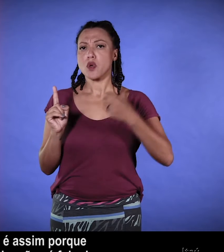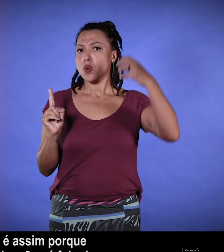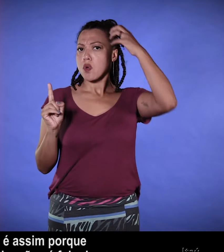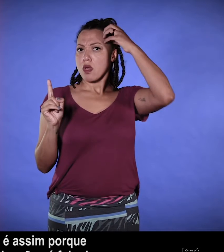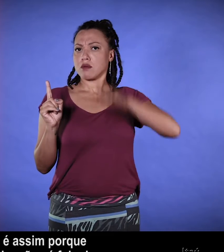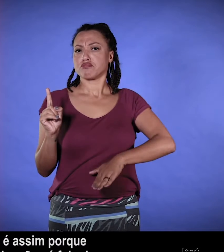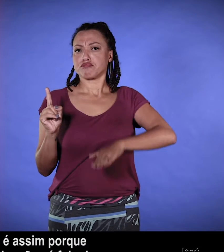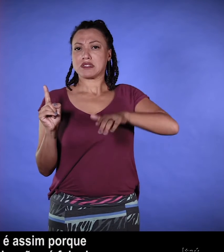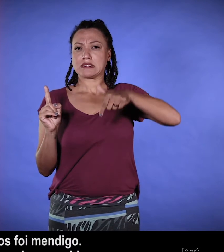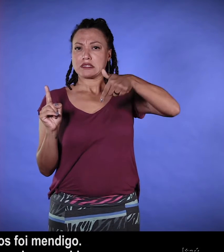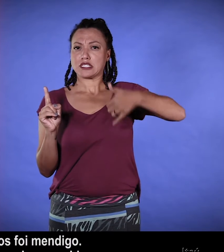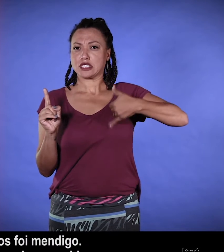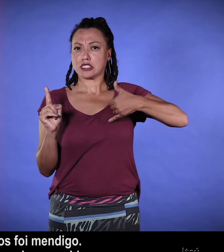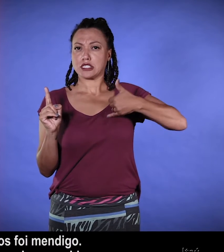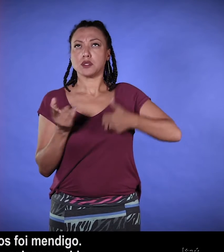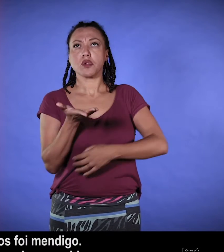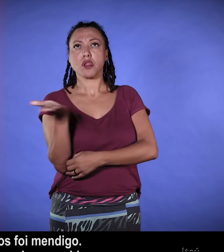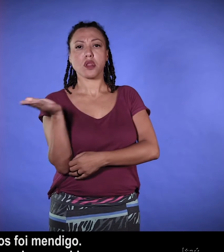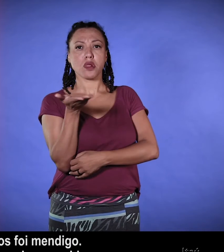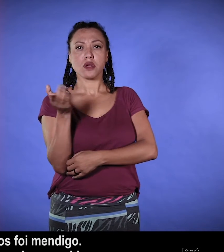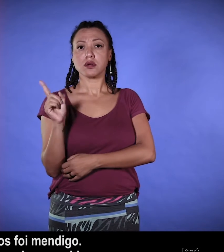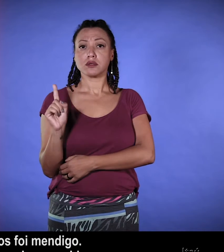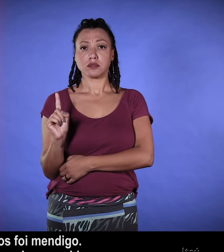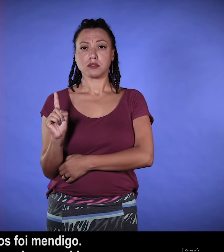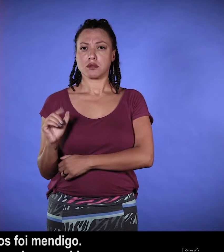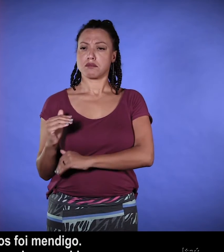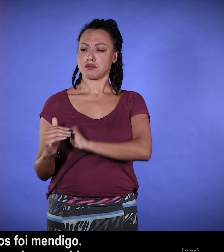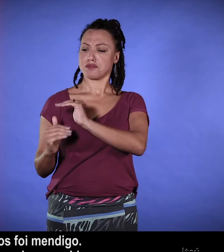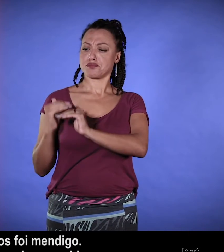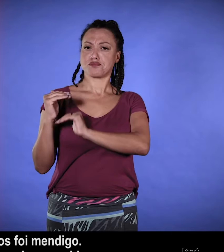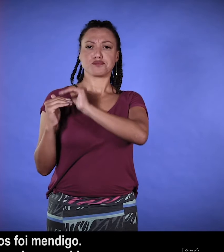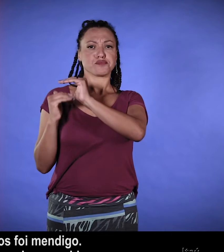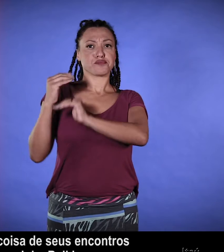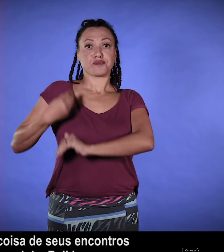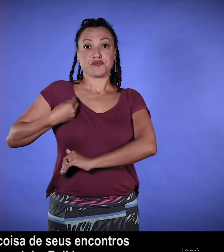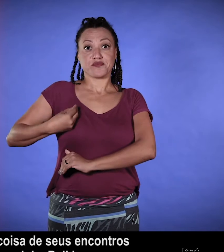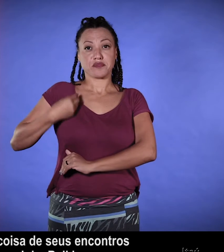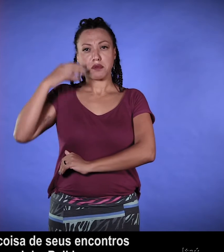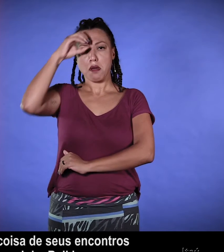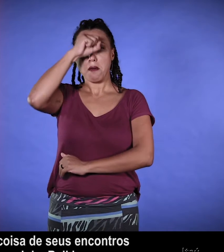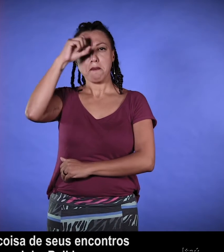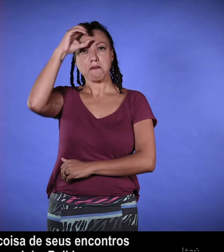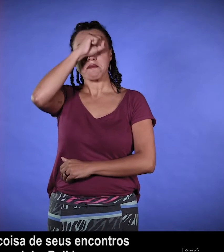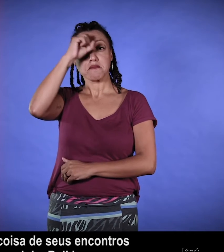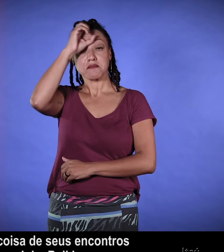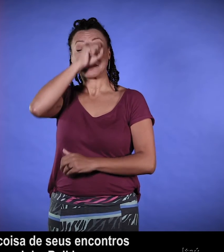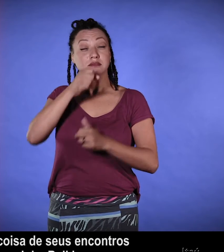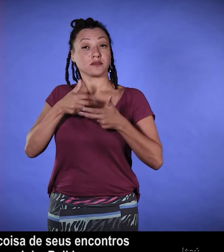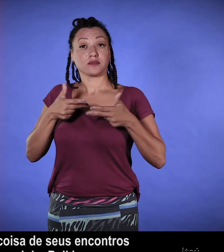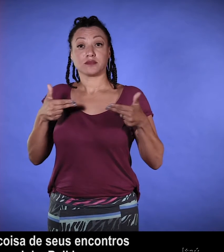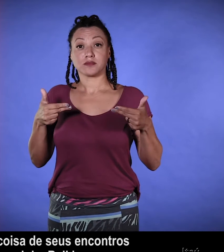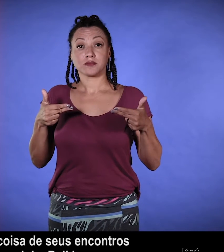Salomão foi de tudo, não só foi rei. Ele 7 anos foi mendigo, ele passou muitas coisas na vida dele, mas ele aprendeu